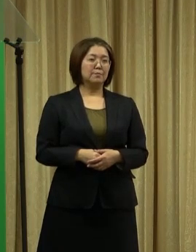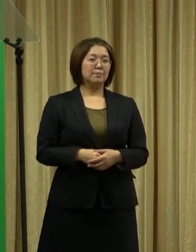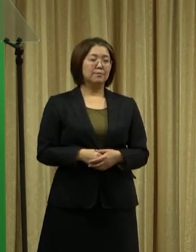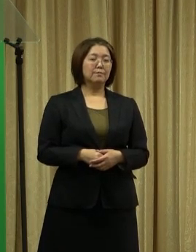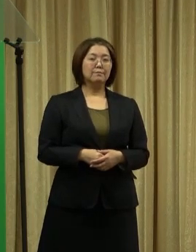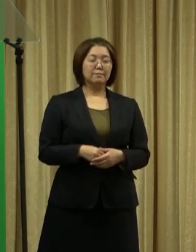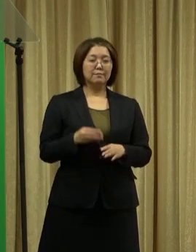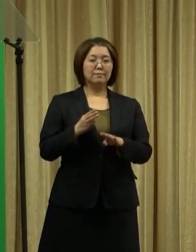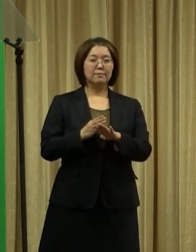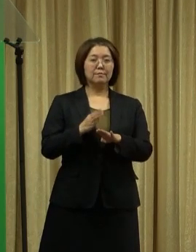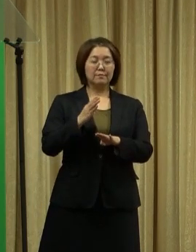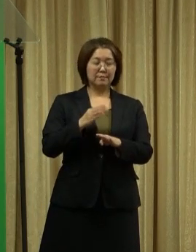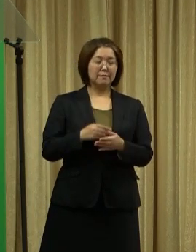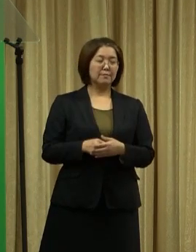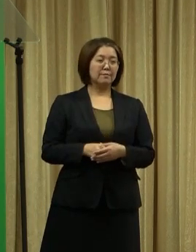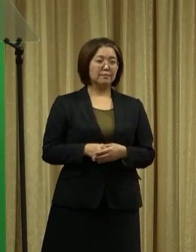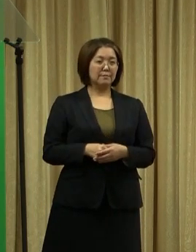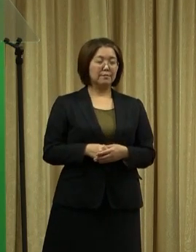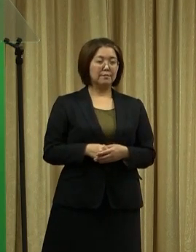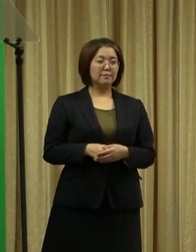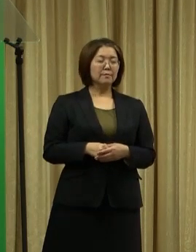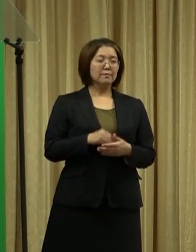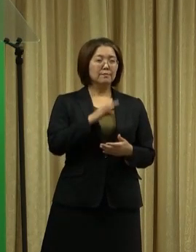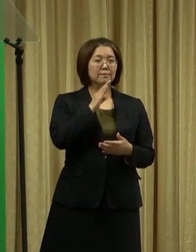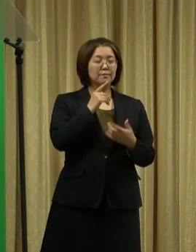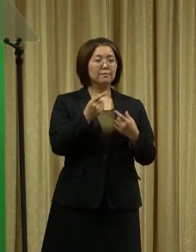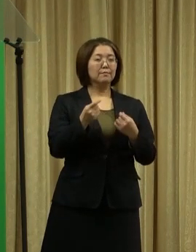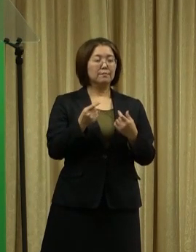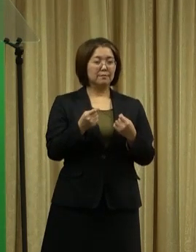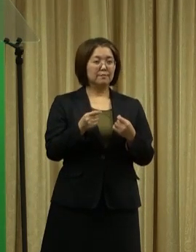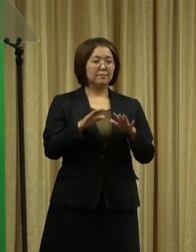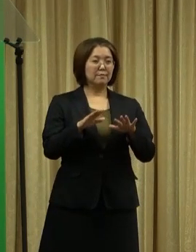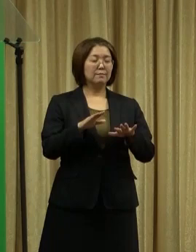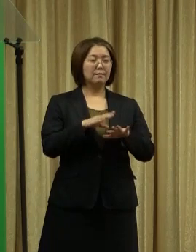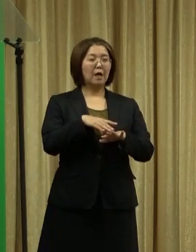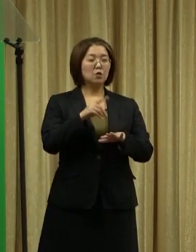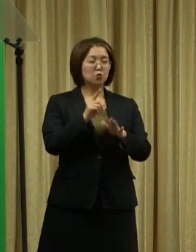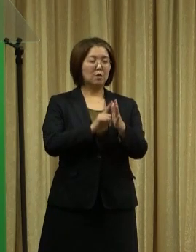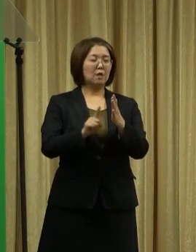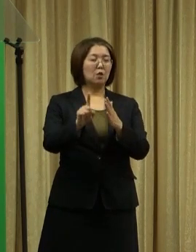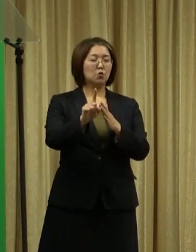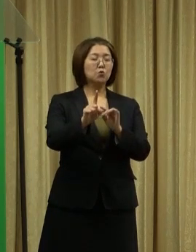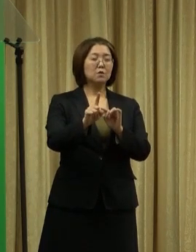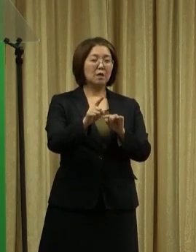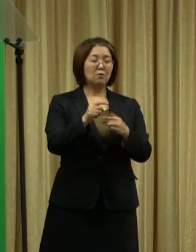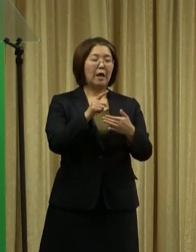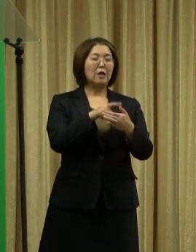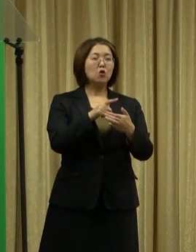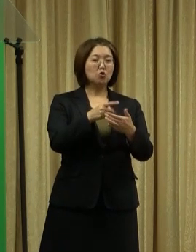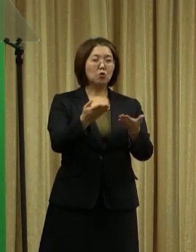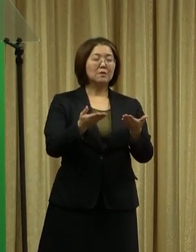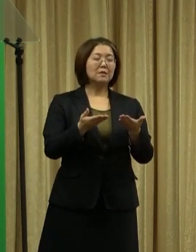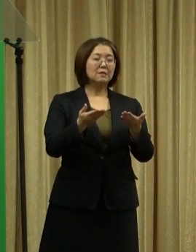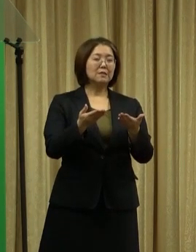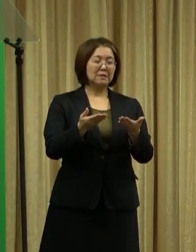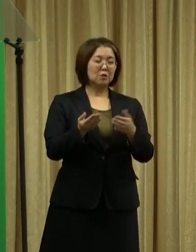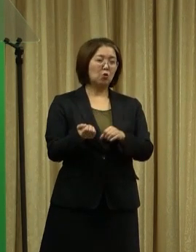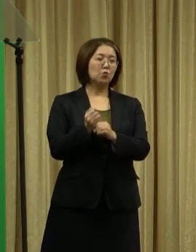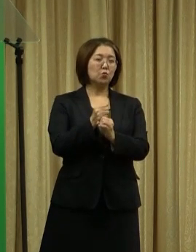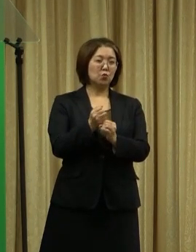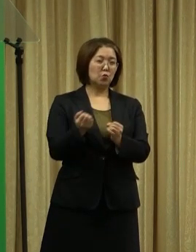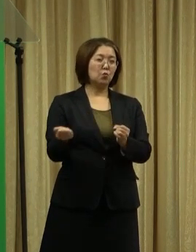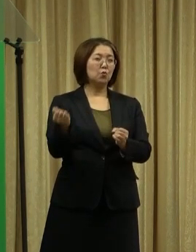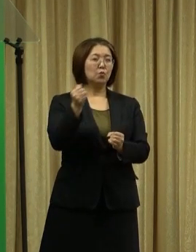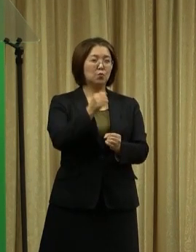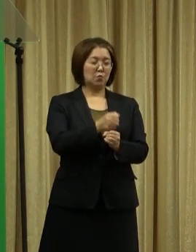はい、ありがとうございます。おっしゃるように、今回、まずは最優先は、能登半島地震からの復旧復興